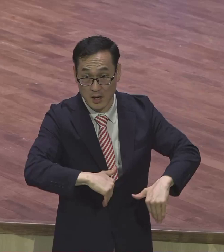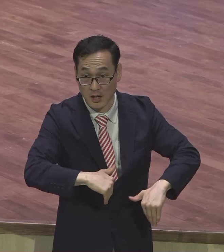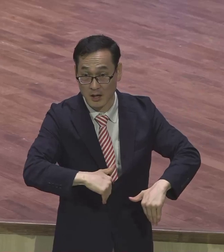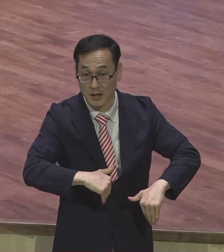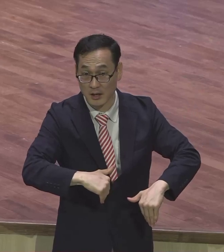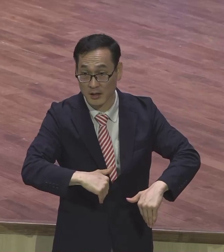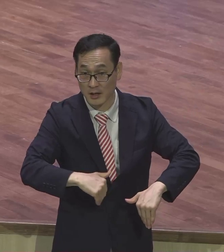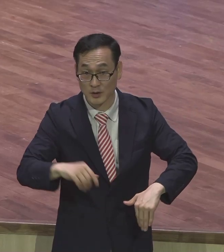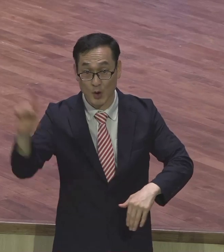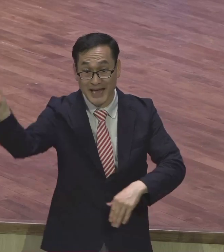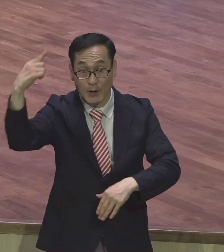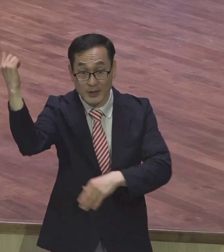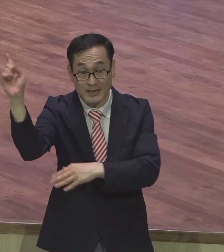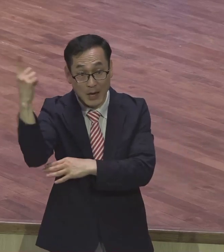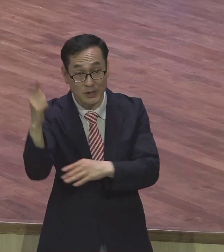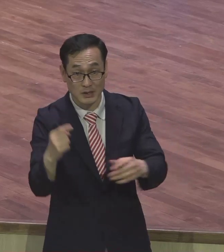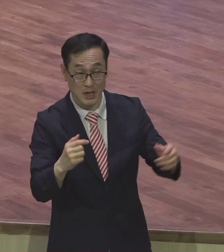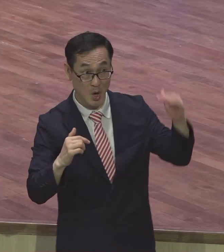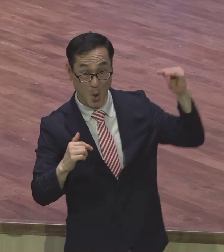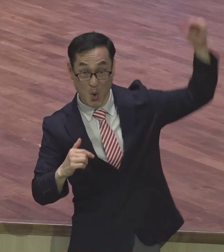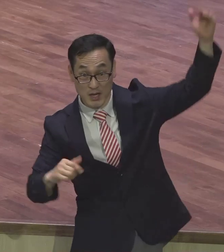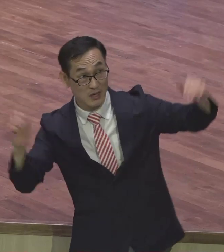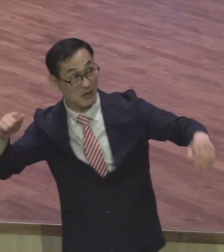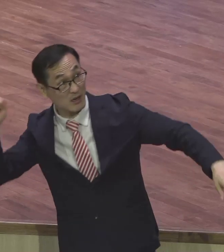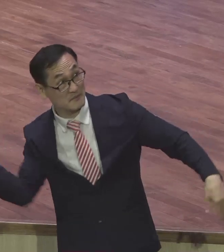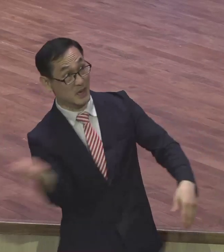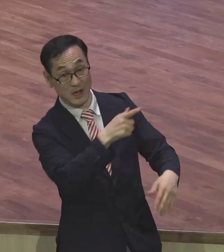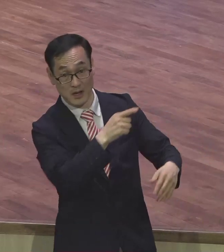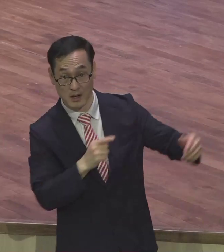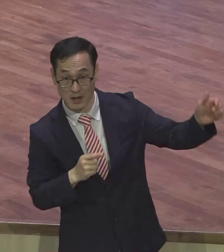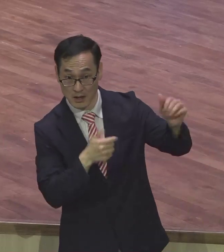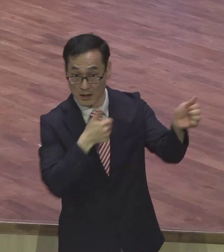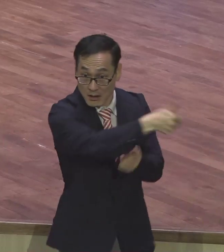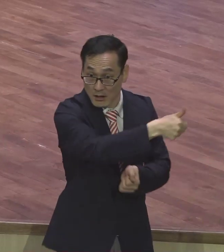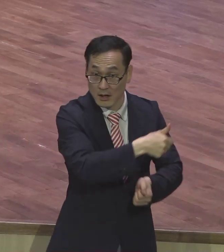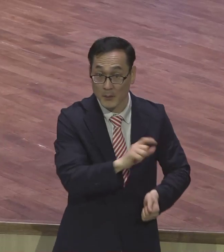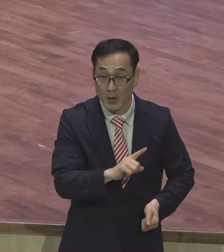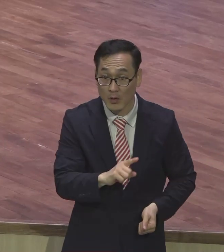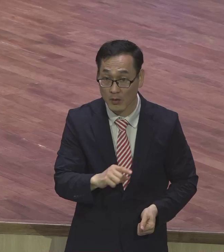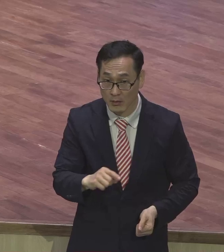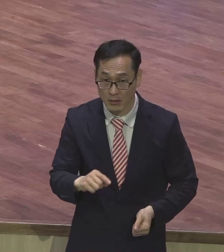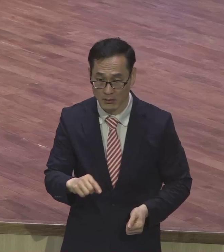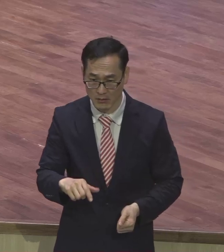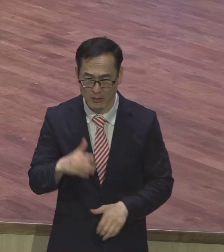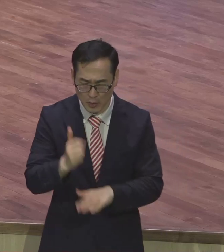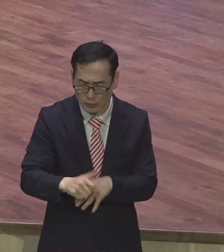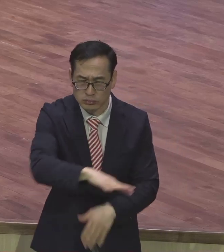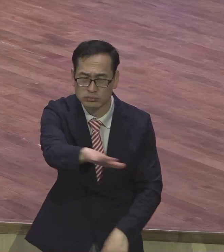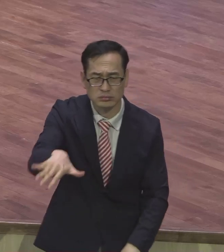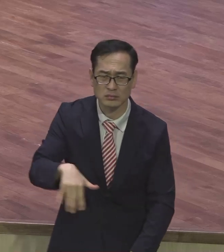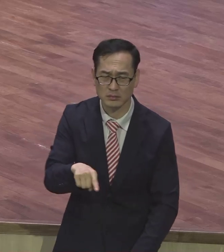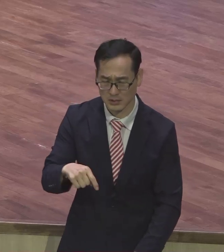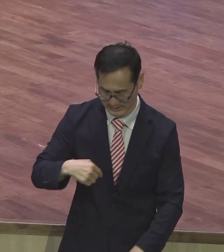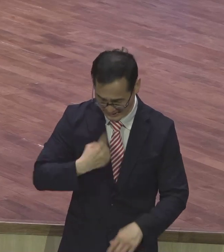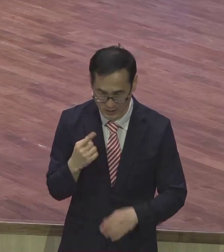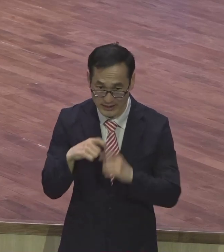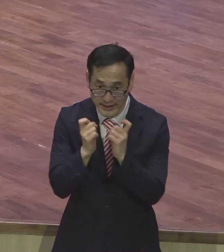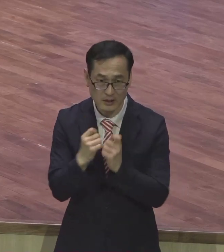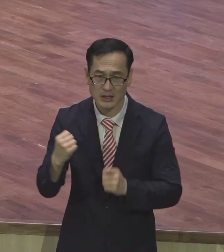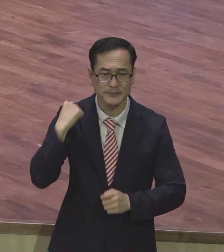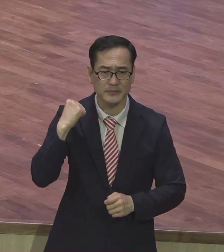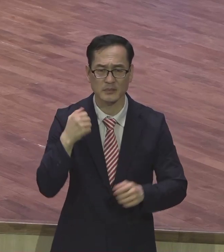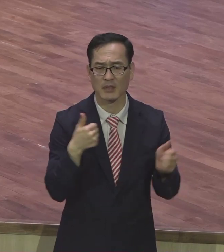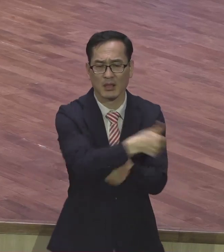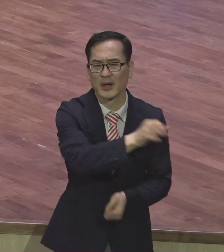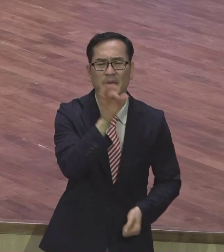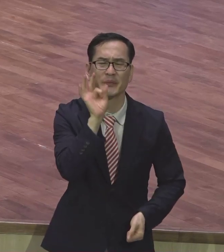일곱 번 랩런트가 다 특징이 하나님의 스케일을 체험한 요셉이 총리가 됩니까 노예 주제에 감옥 간